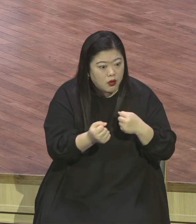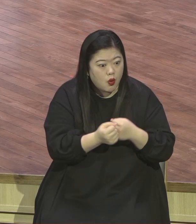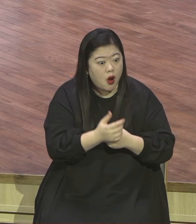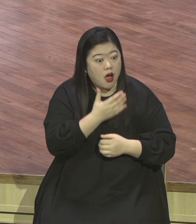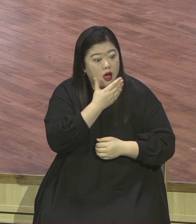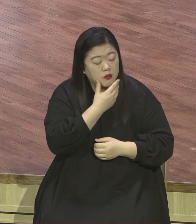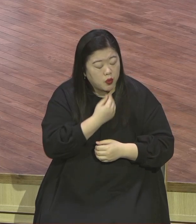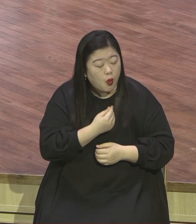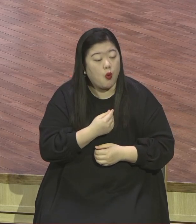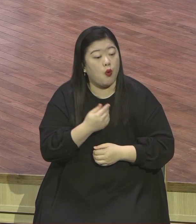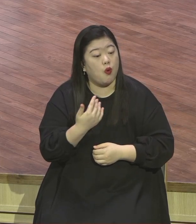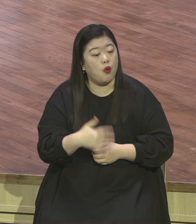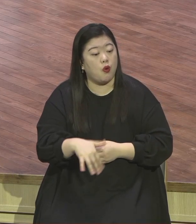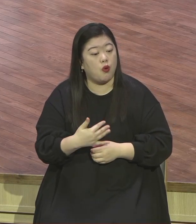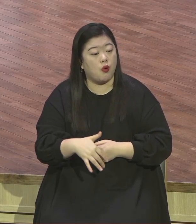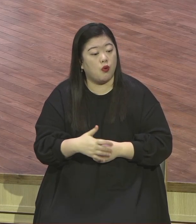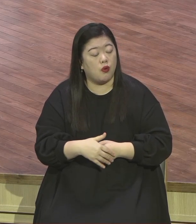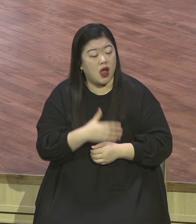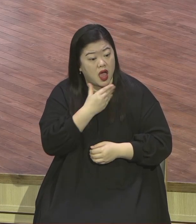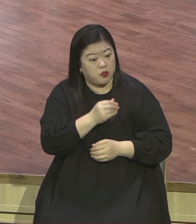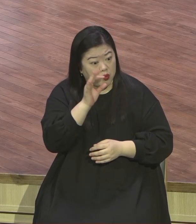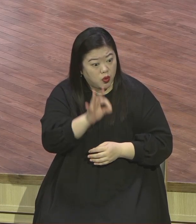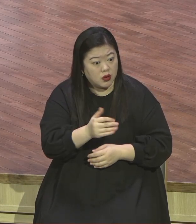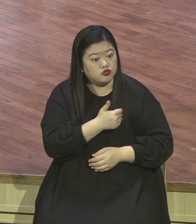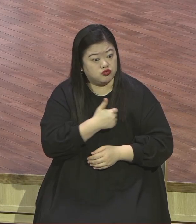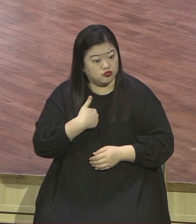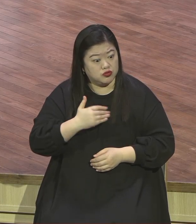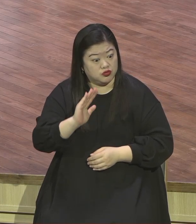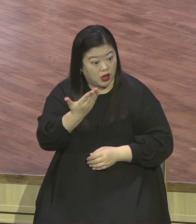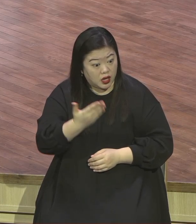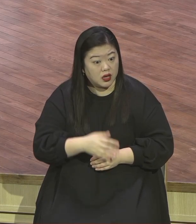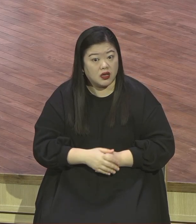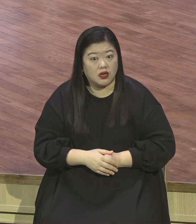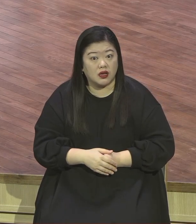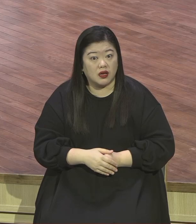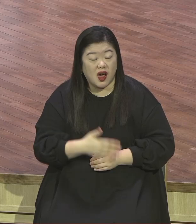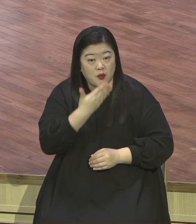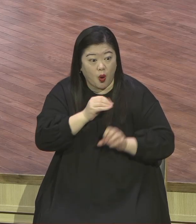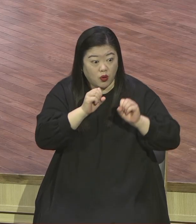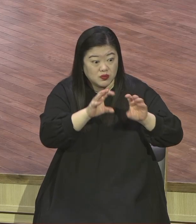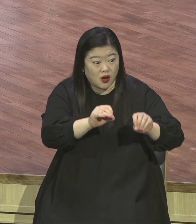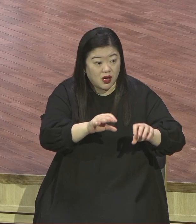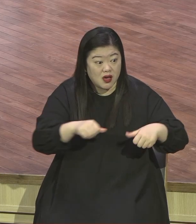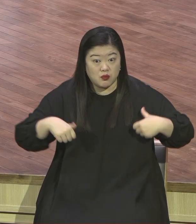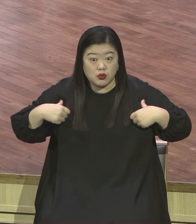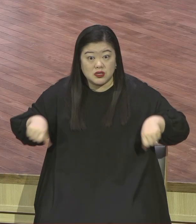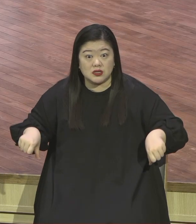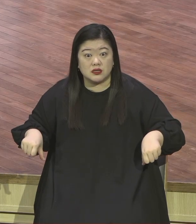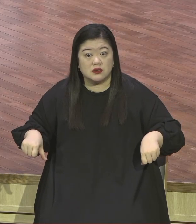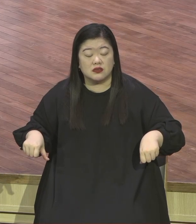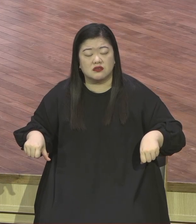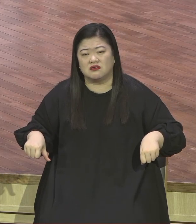아이고 내가 이런 사람에게 무슨 복음을 증가하겠노 속은 겁니다 일단